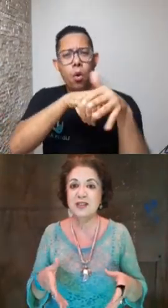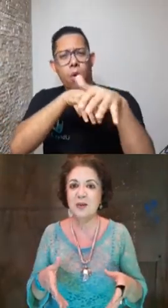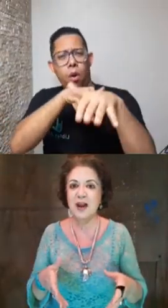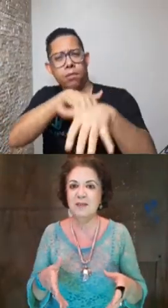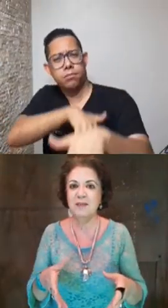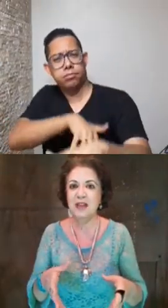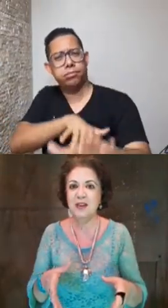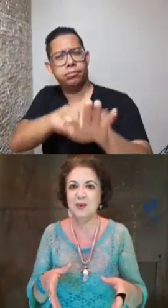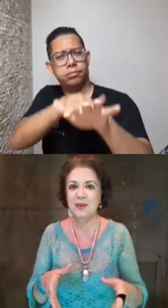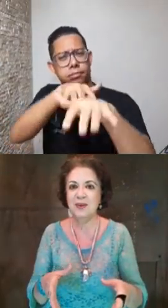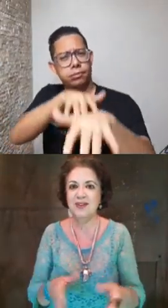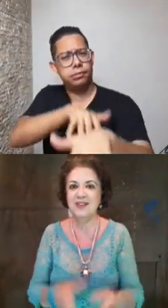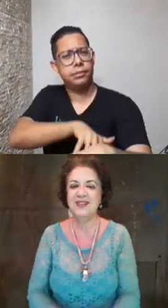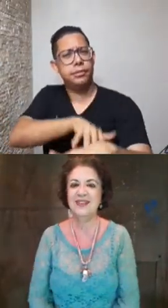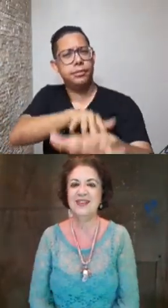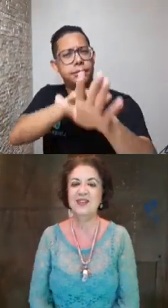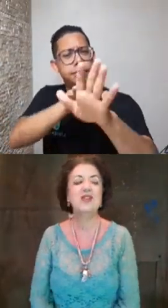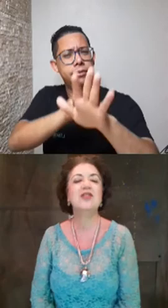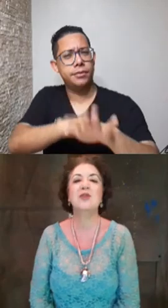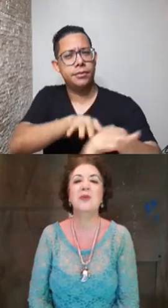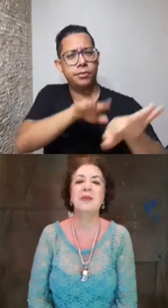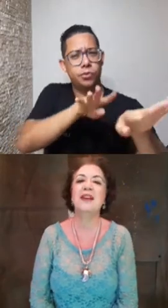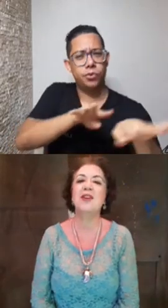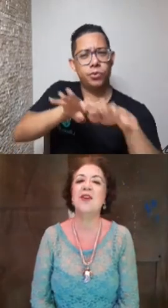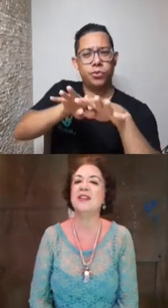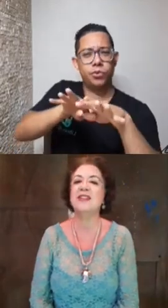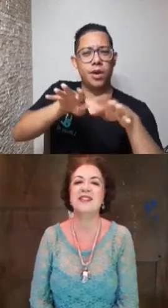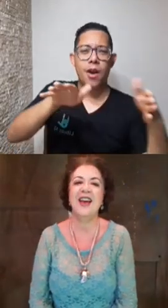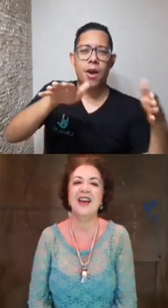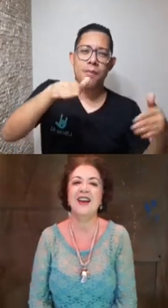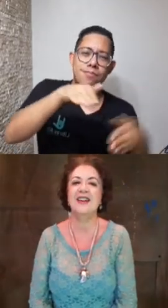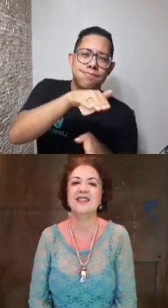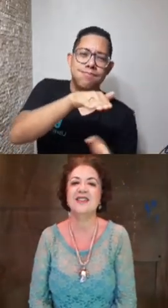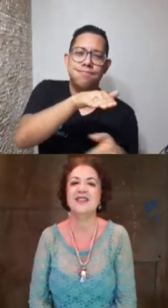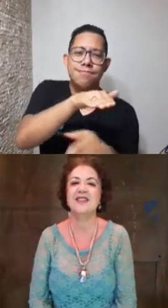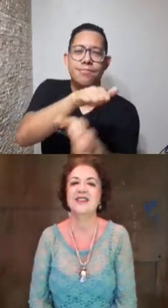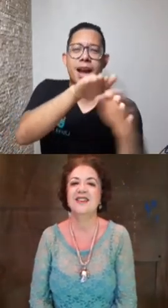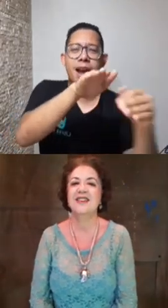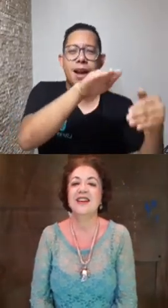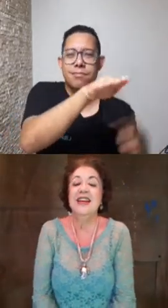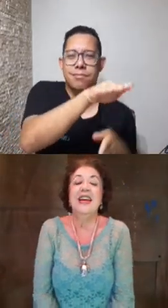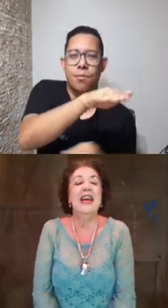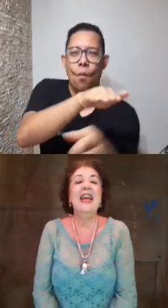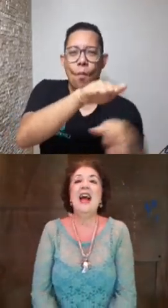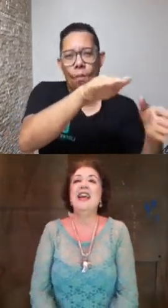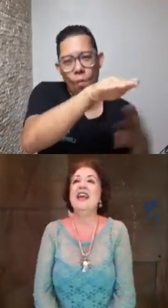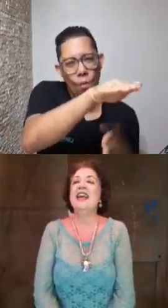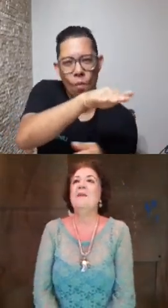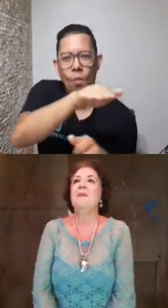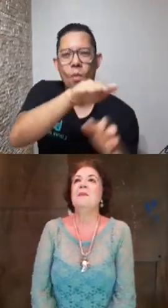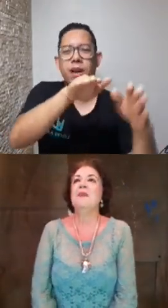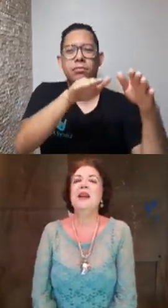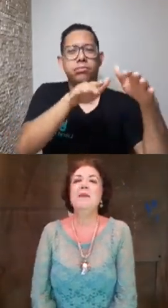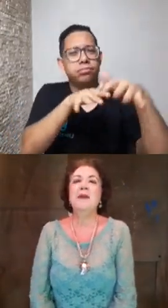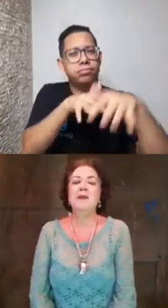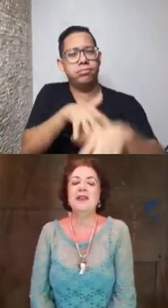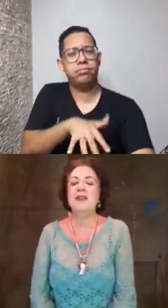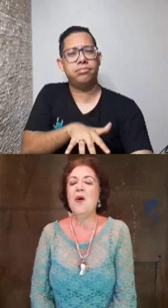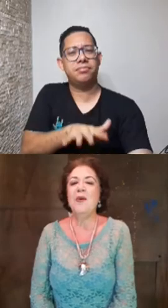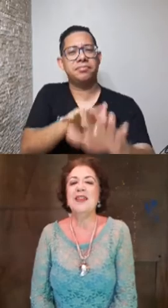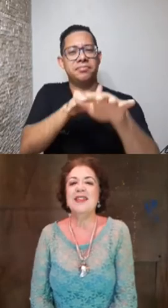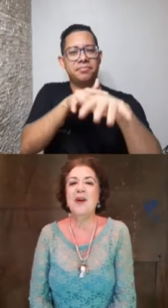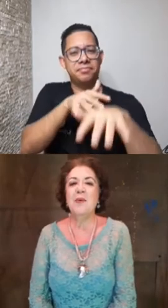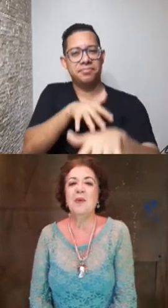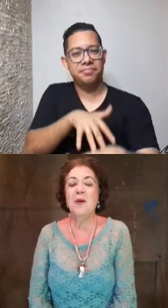o seu caminho, de descobrir novas terras. E aí, ele